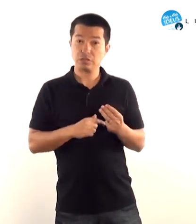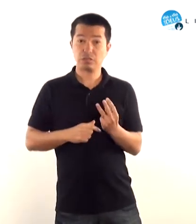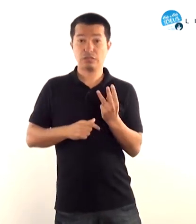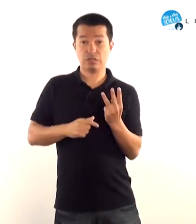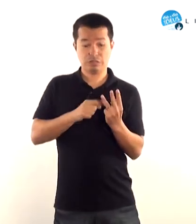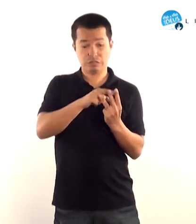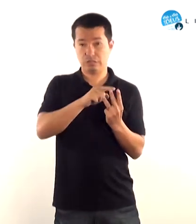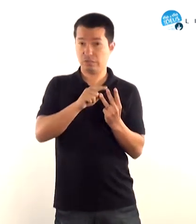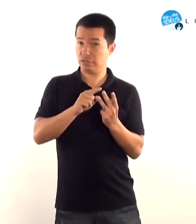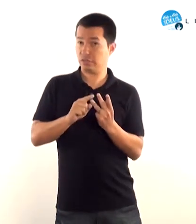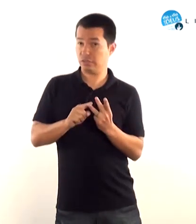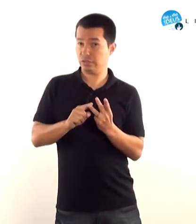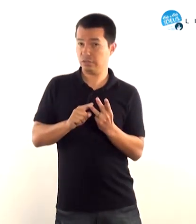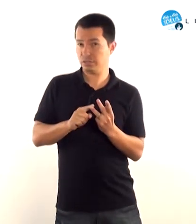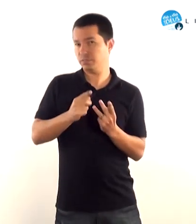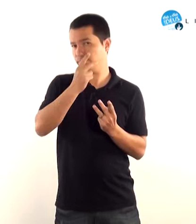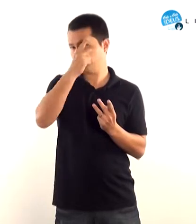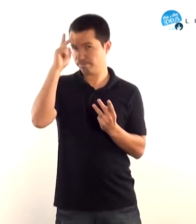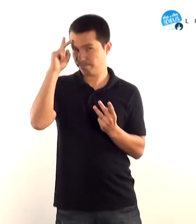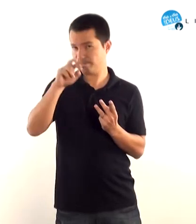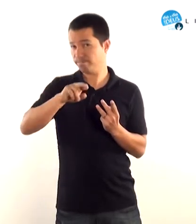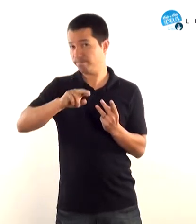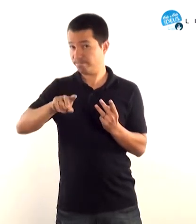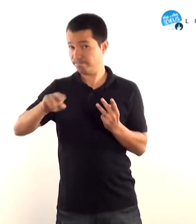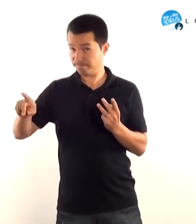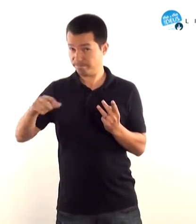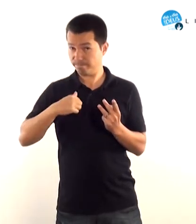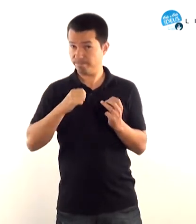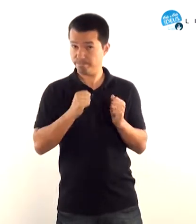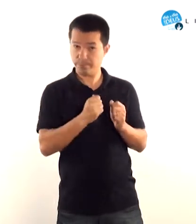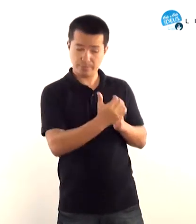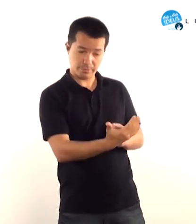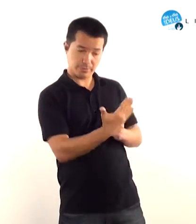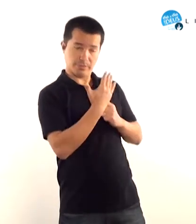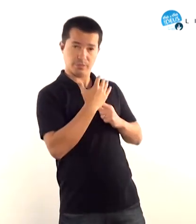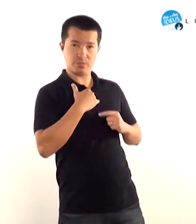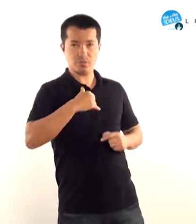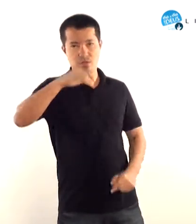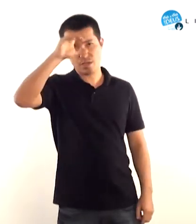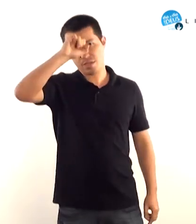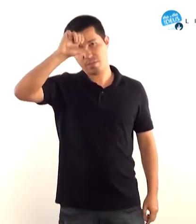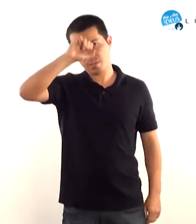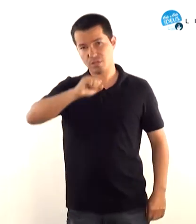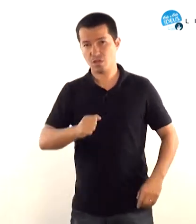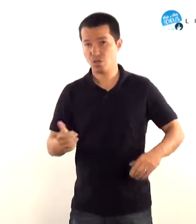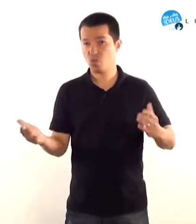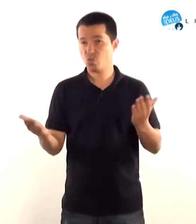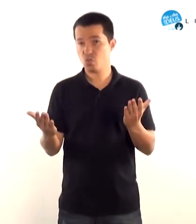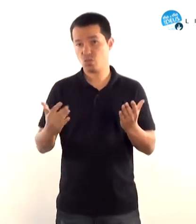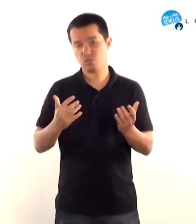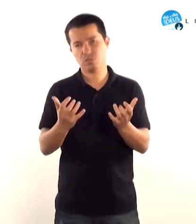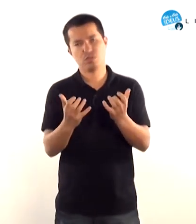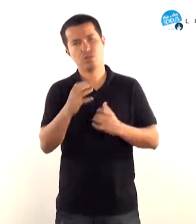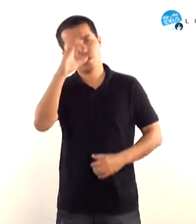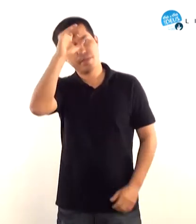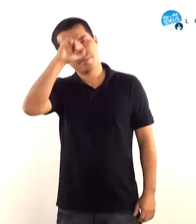na perspectiva de cada um desses 3. Vou começar hoje pela manhã na perspectiva de